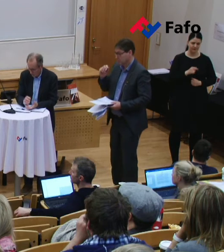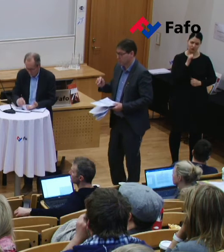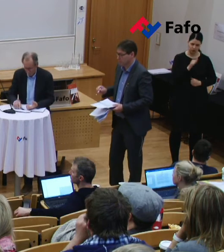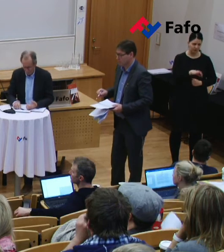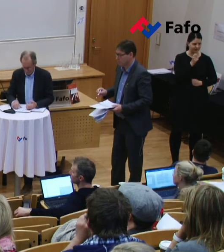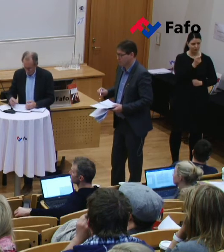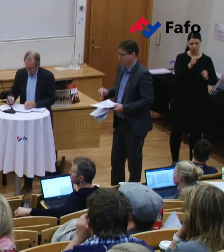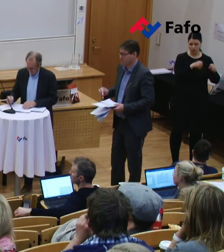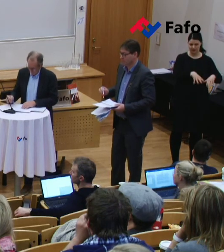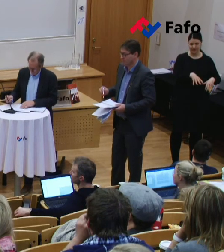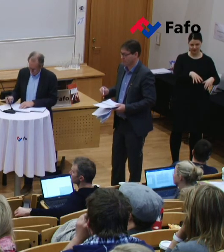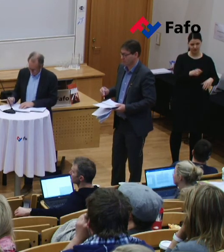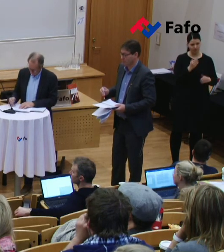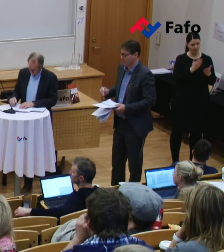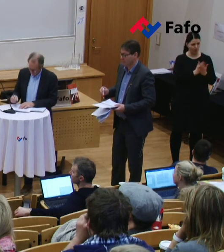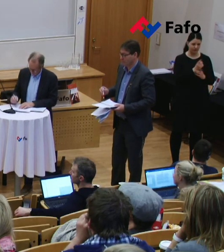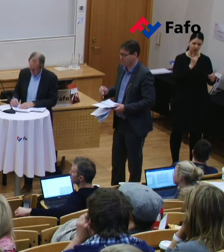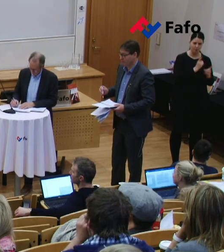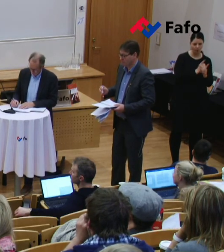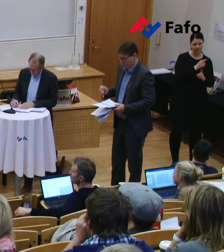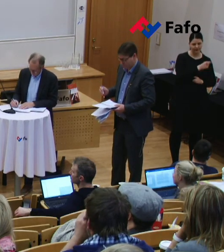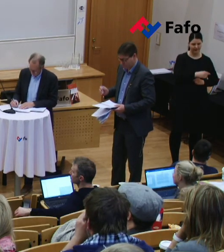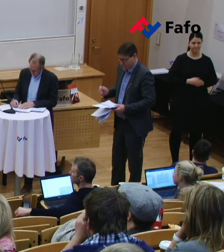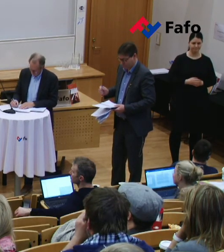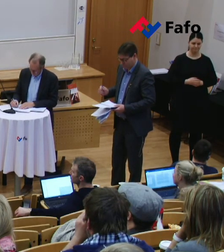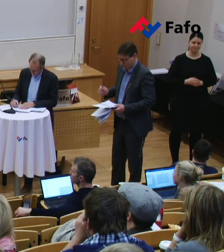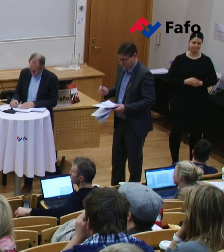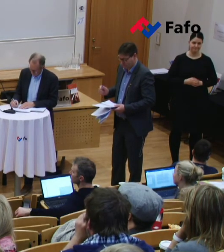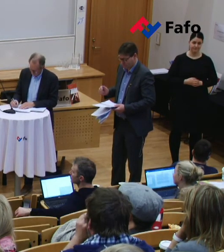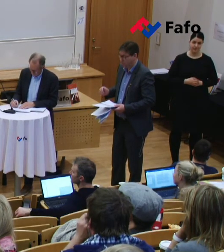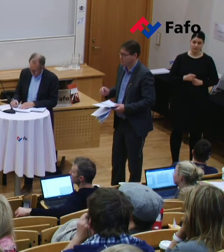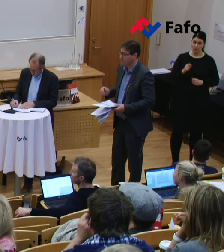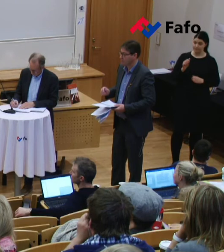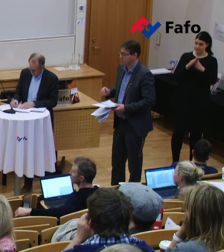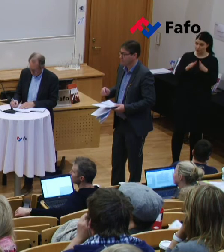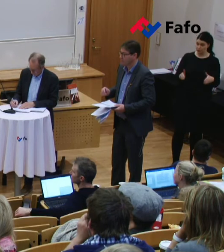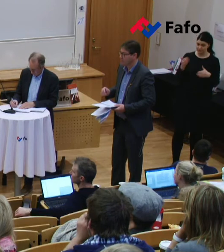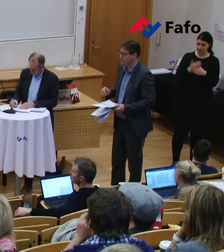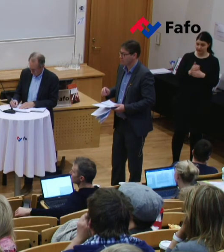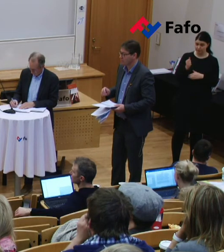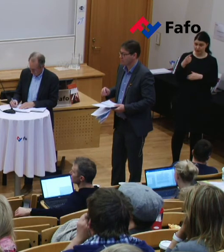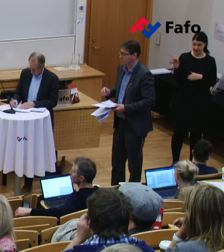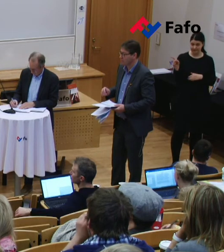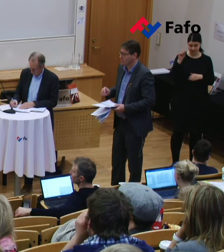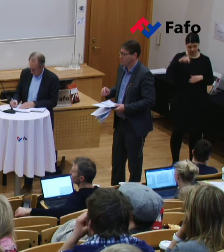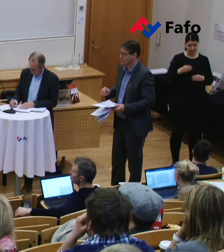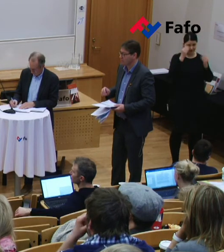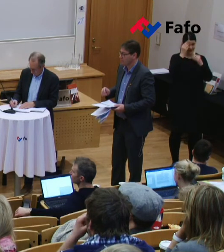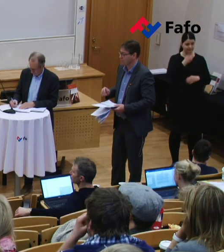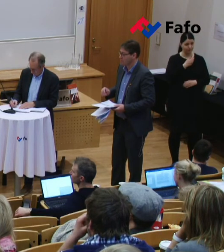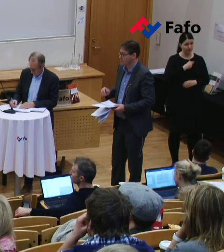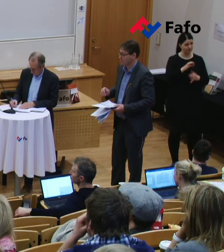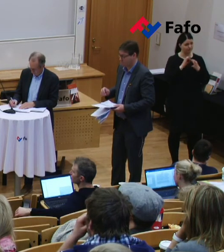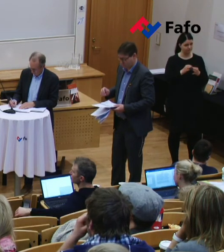noen måter å møte det på. Så tenker jeg at det for Husbanken er veldig mye læring her i mobilisering